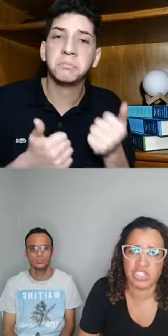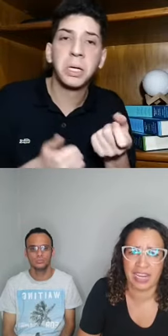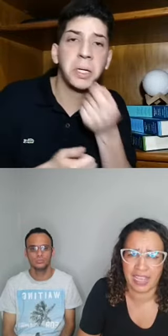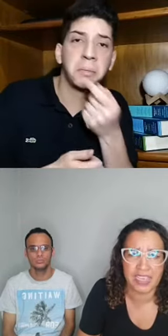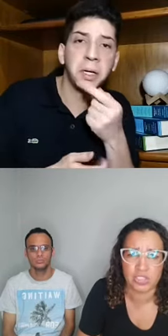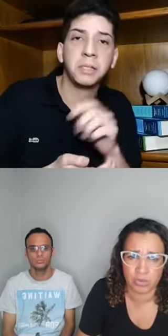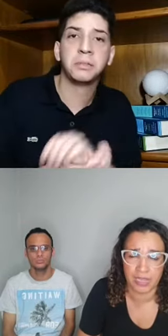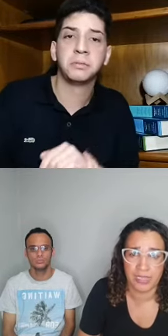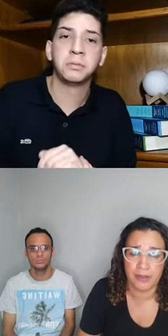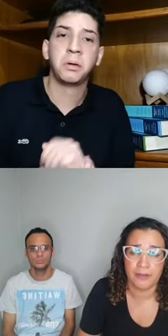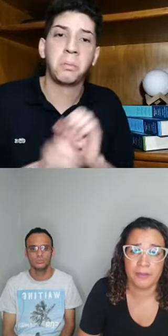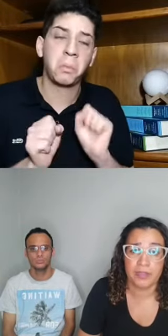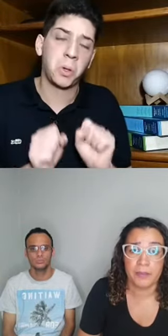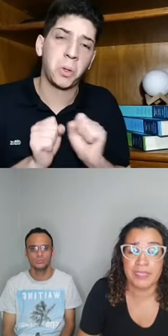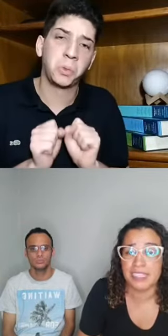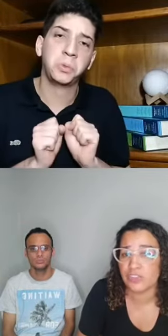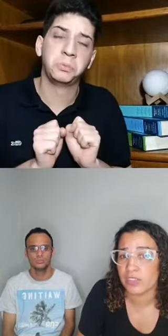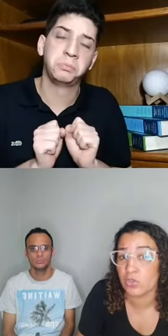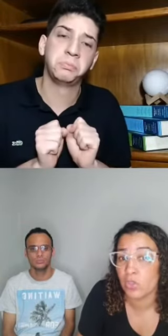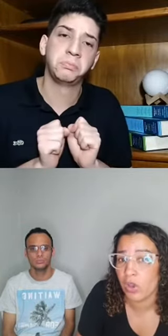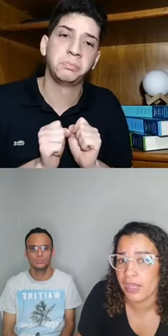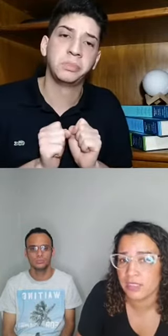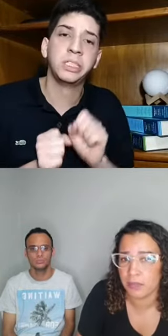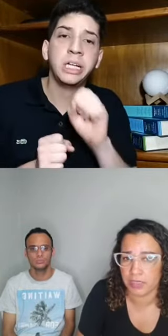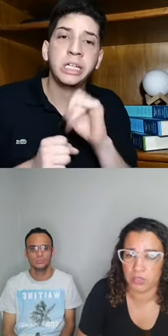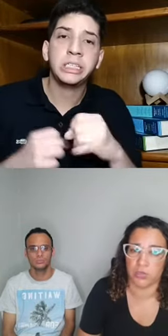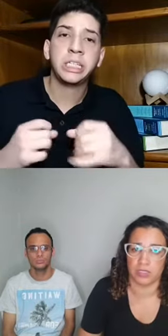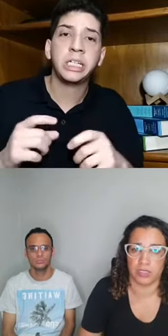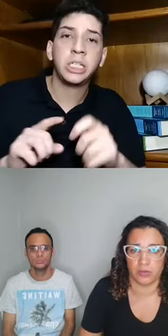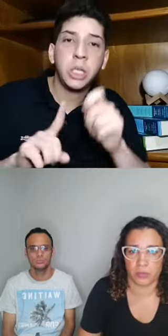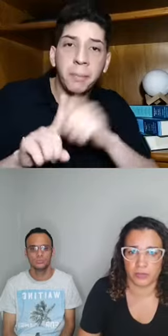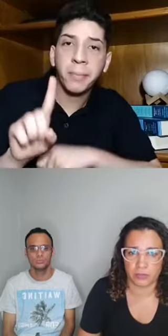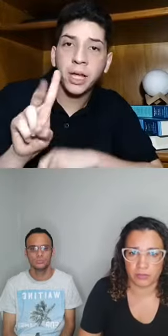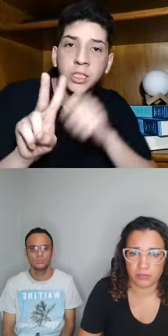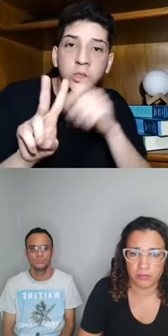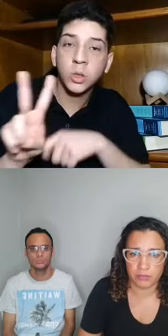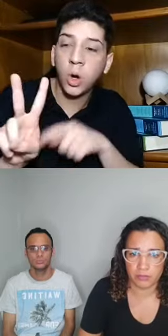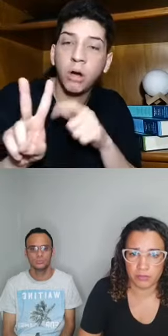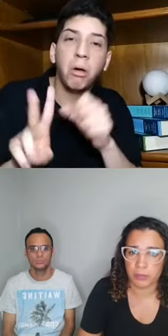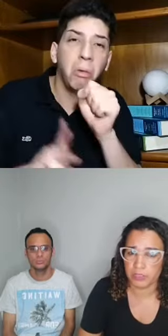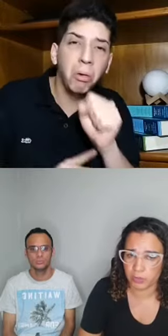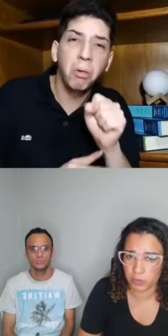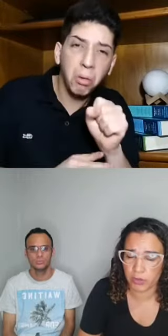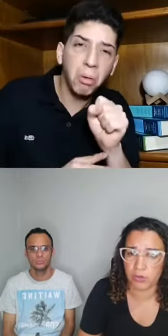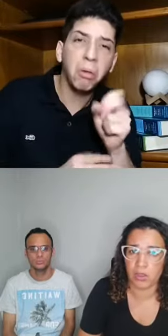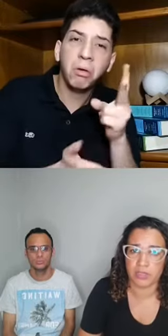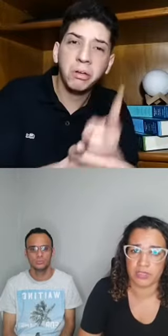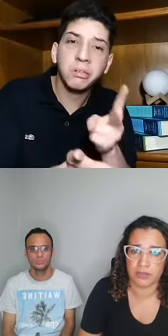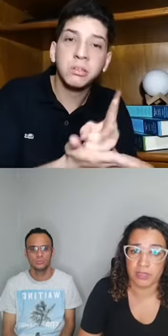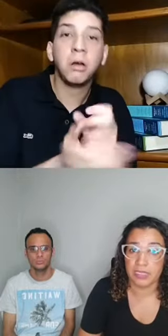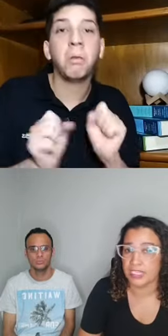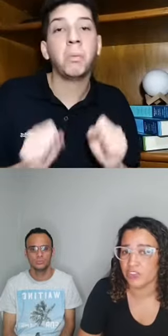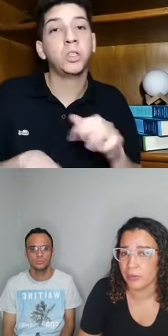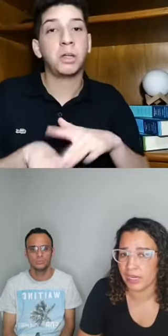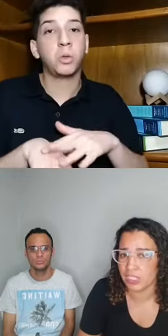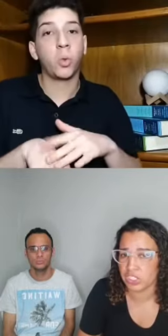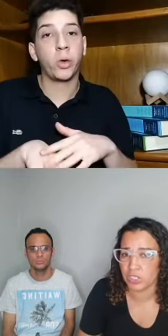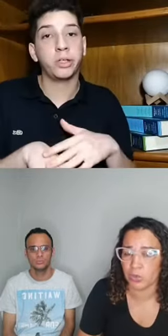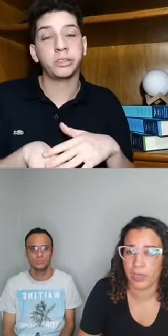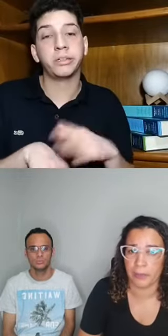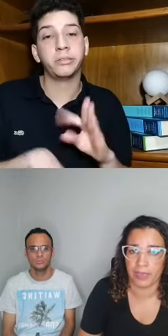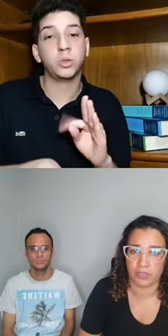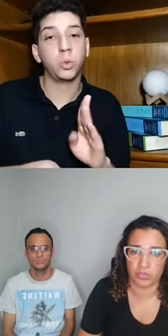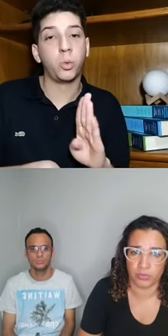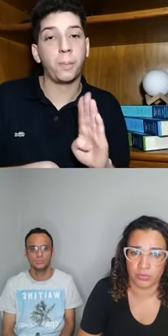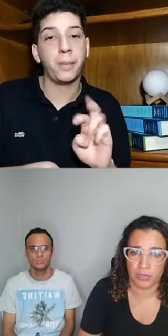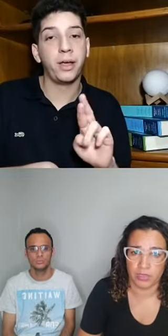um antialérgico, né? Mas se tiver 2 meses tossindo, pode ser uma tuberculose. Se tiver uma alergia de